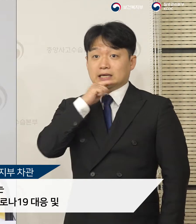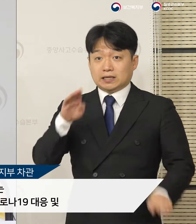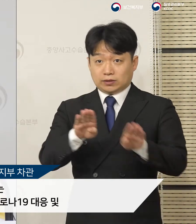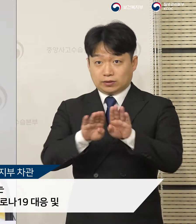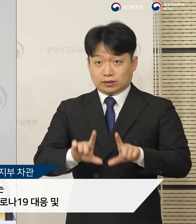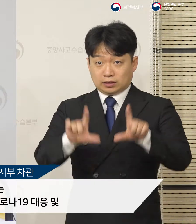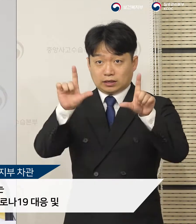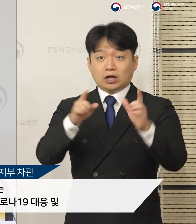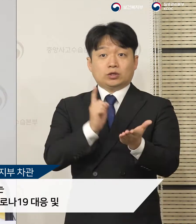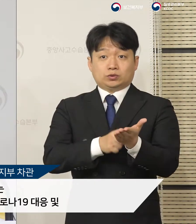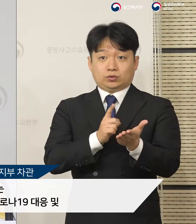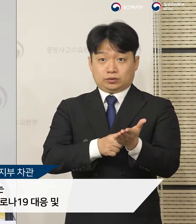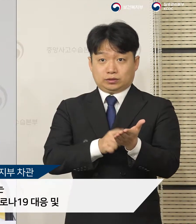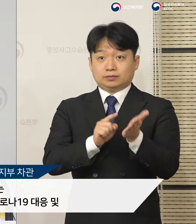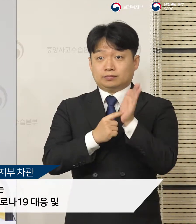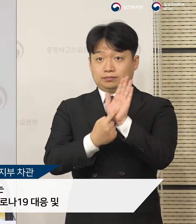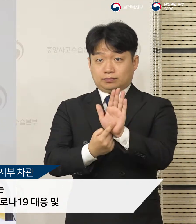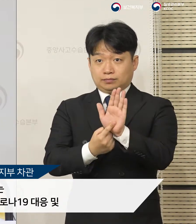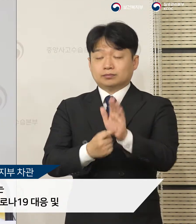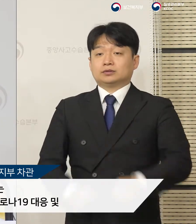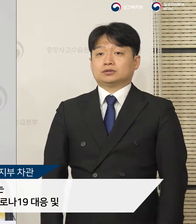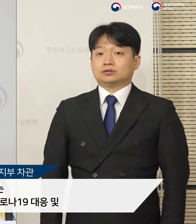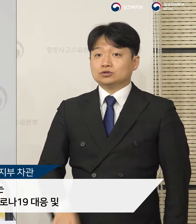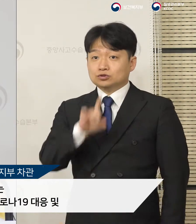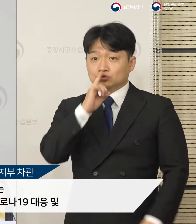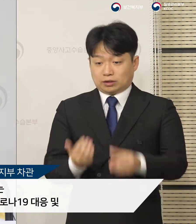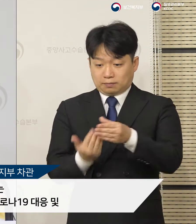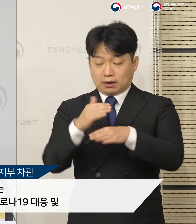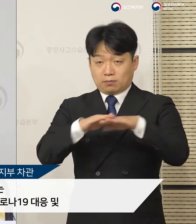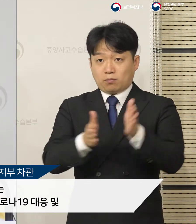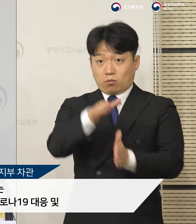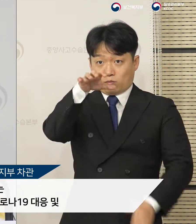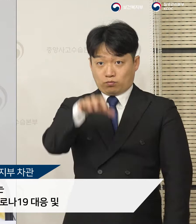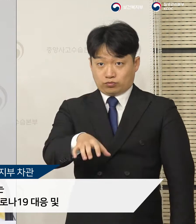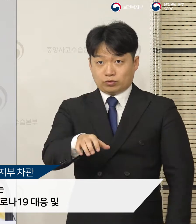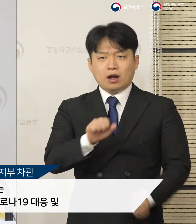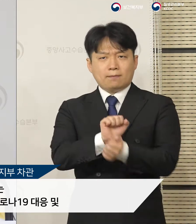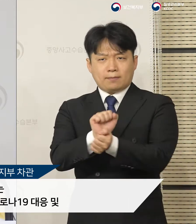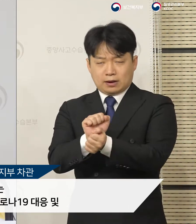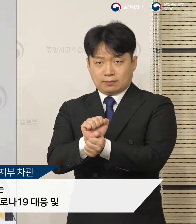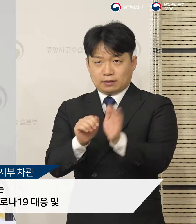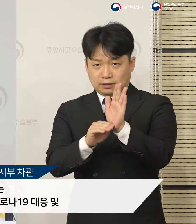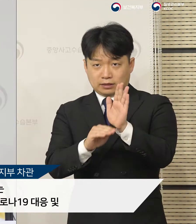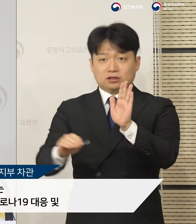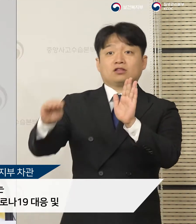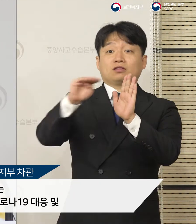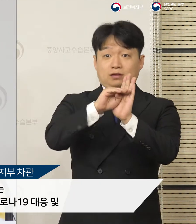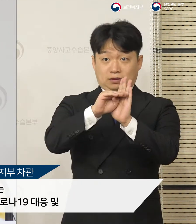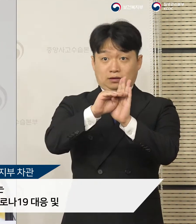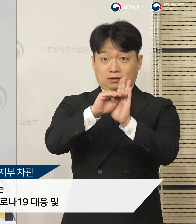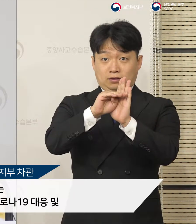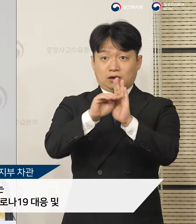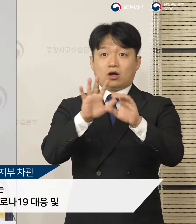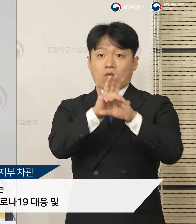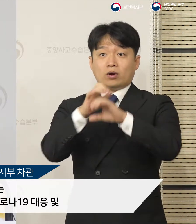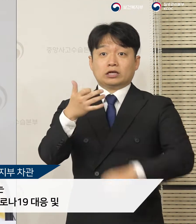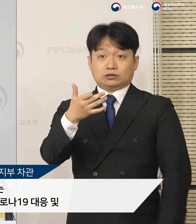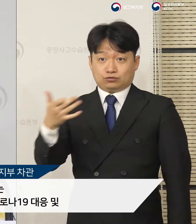지난 일요일 총리 주재 확대 중수본 회의에서는 방역 단계를 한층 더 강화하겠다는